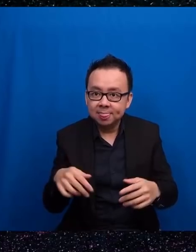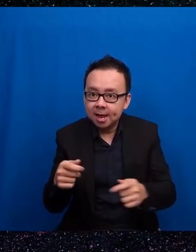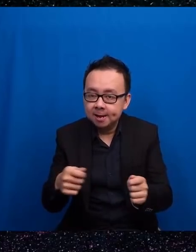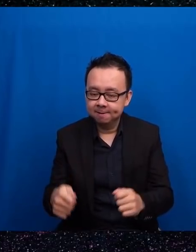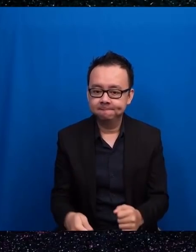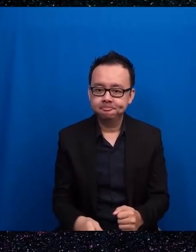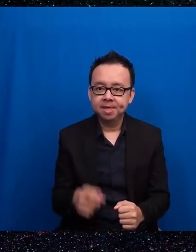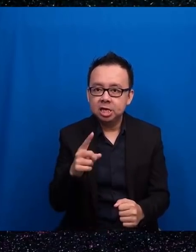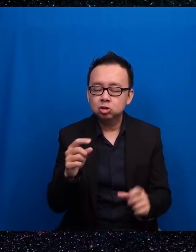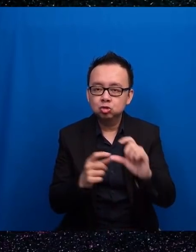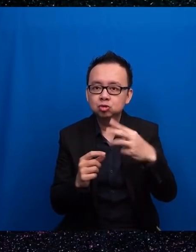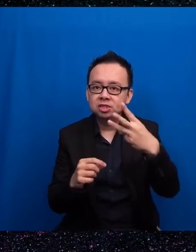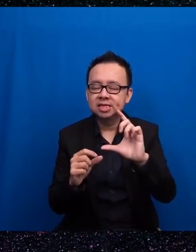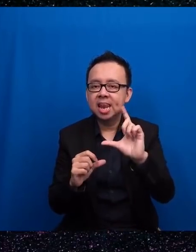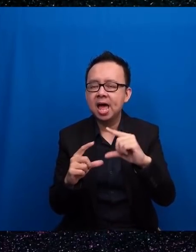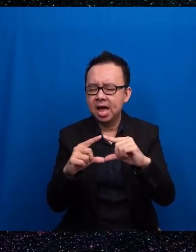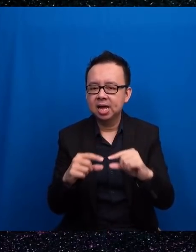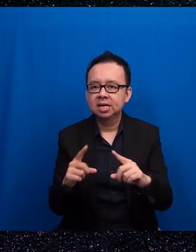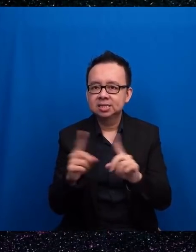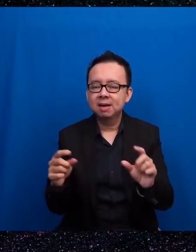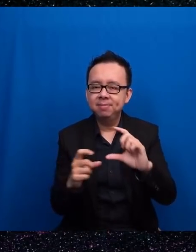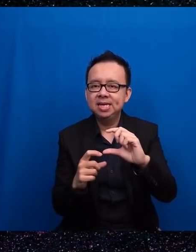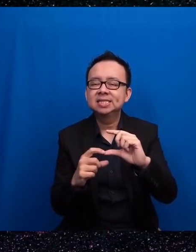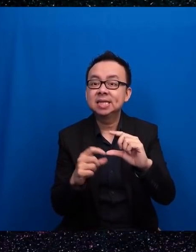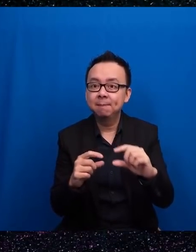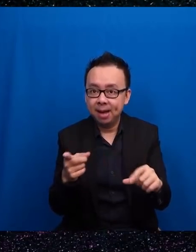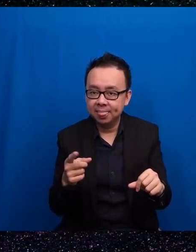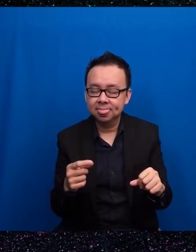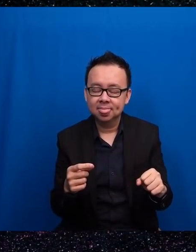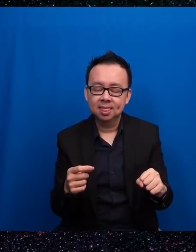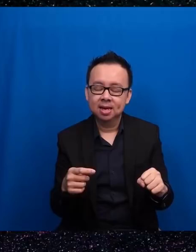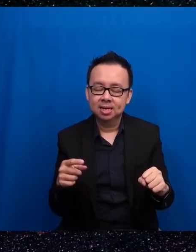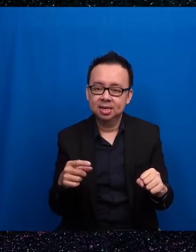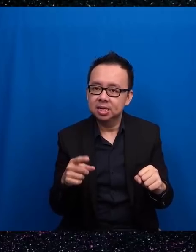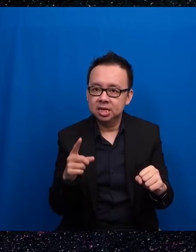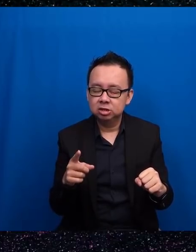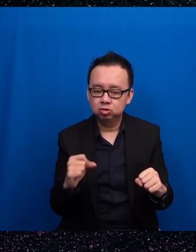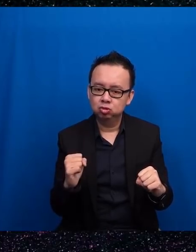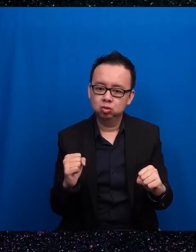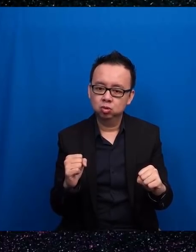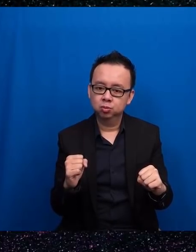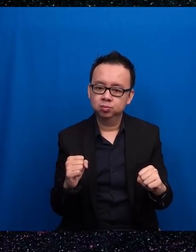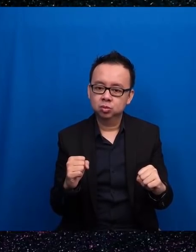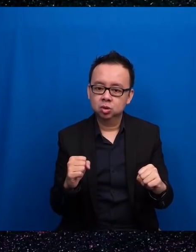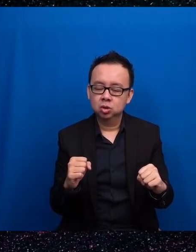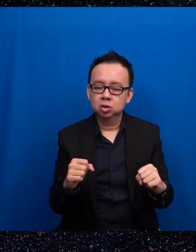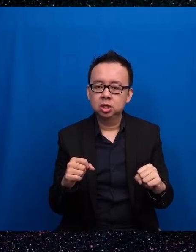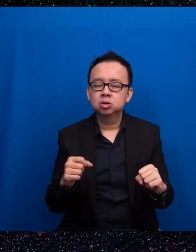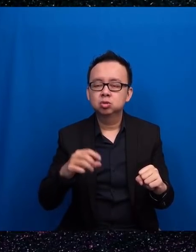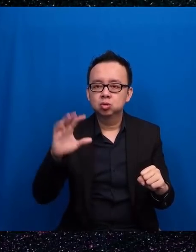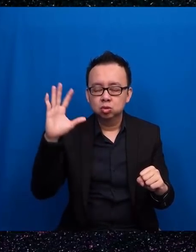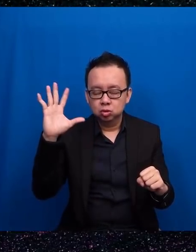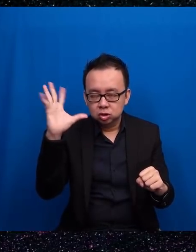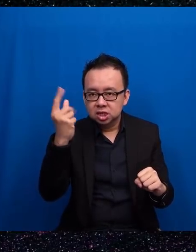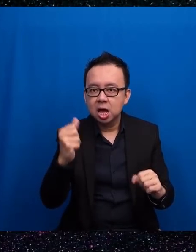itu Selah. Tapi kalau Sabat dalam skala besarnya, makronya adalah tahun Yobel,